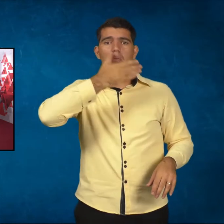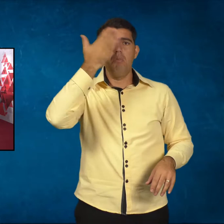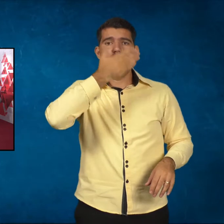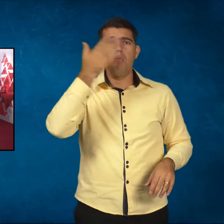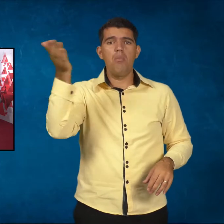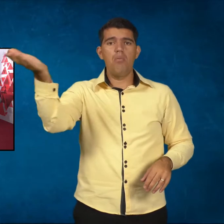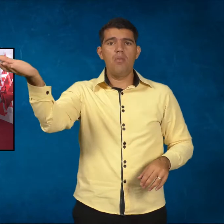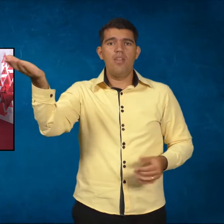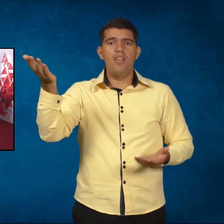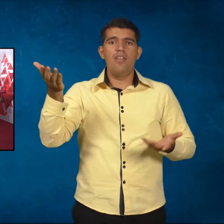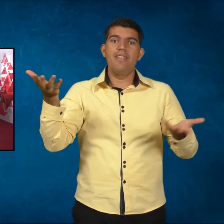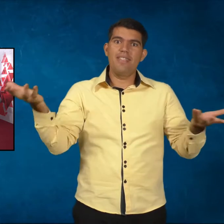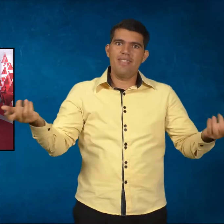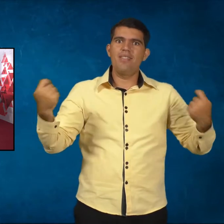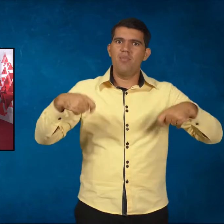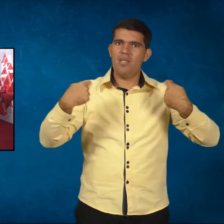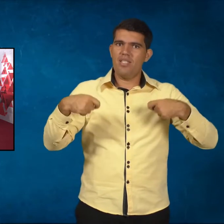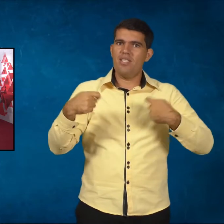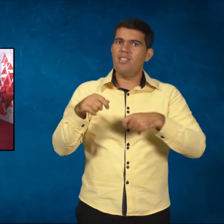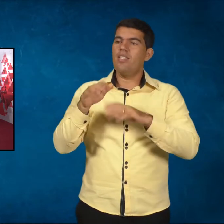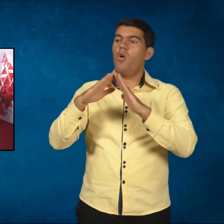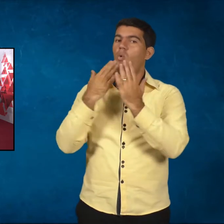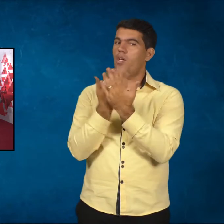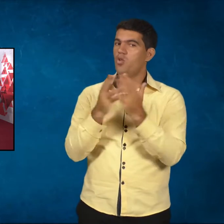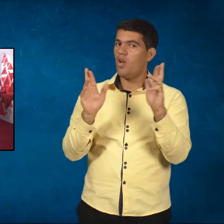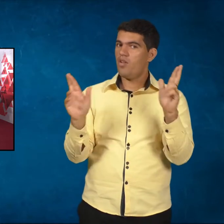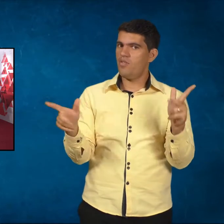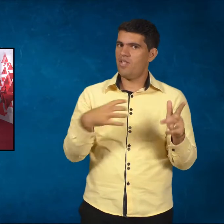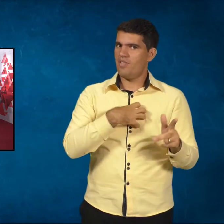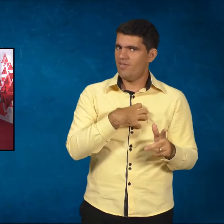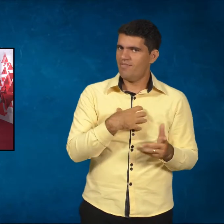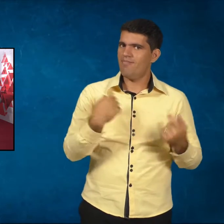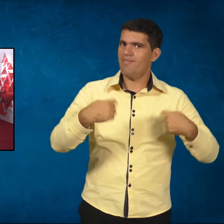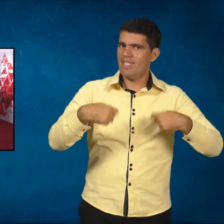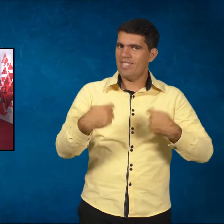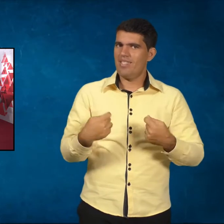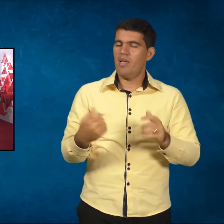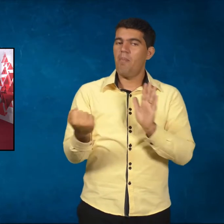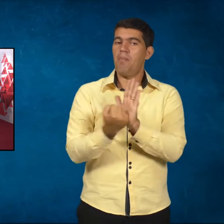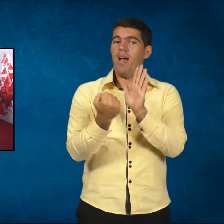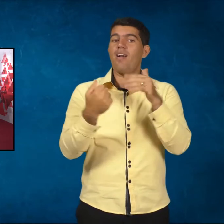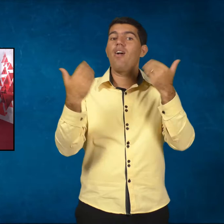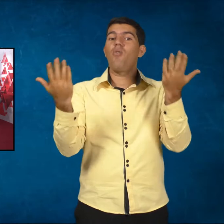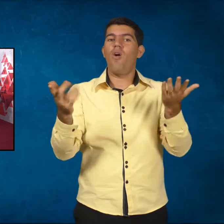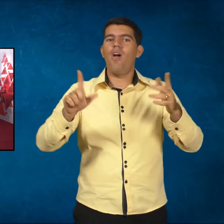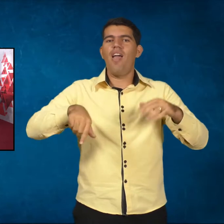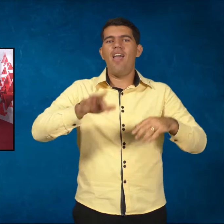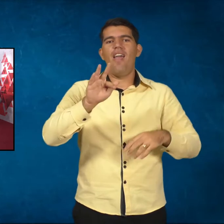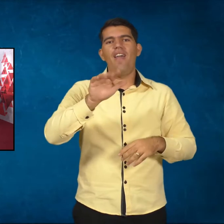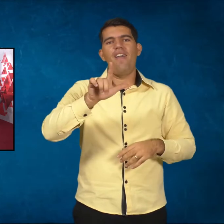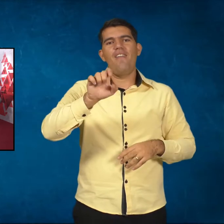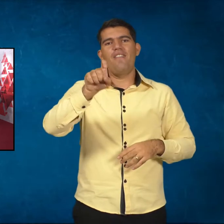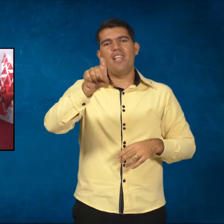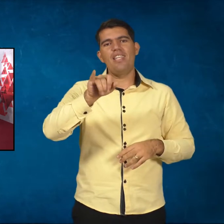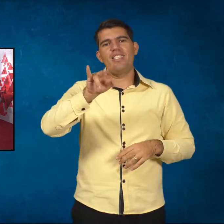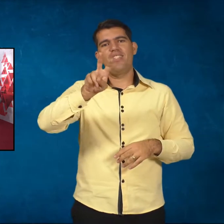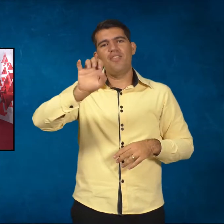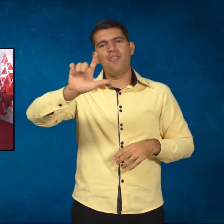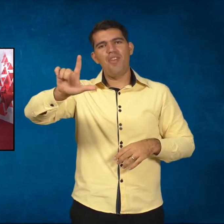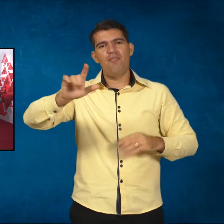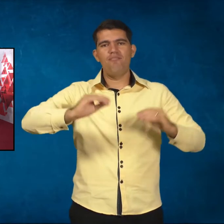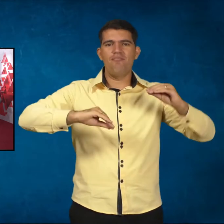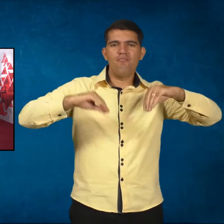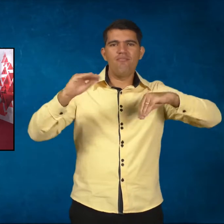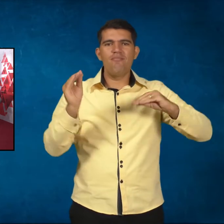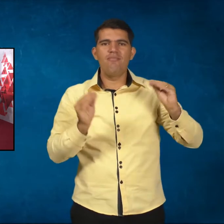nas universidades e que ele demanda também uma escola que é diferenciada uma das marcas dessa escola é questão da flexibilidade e